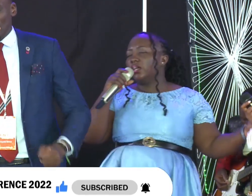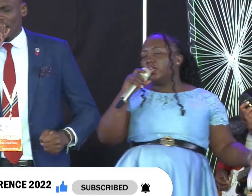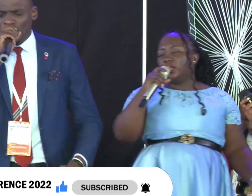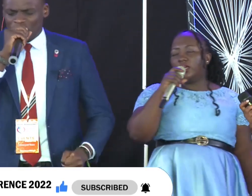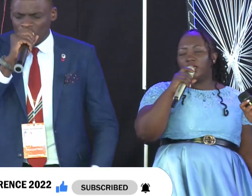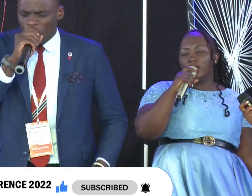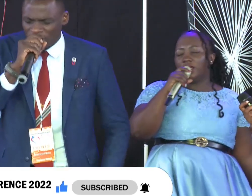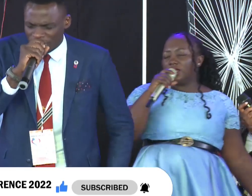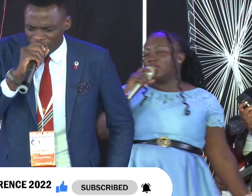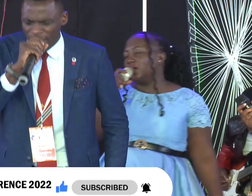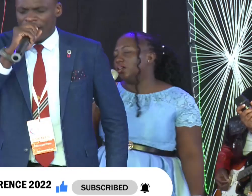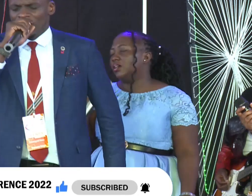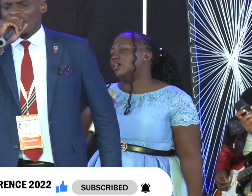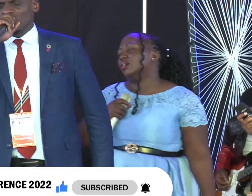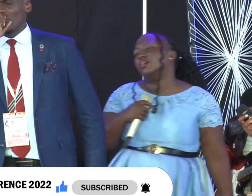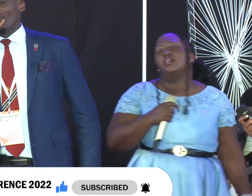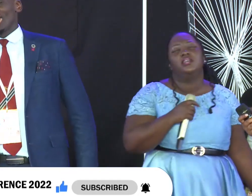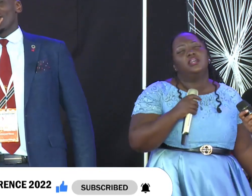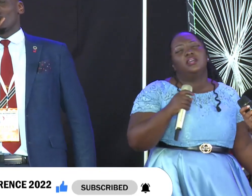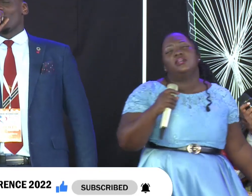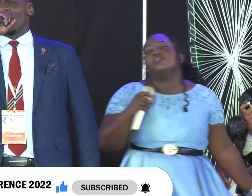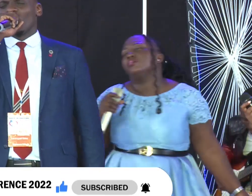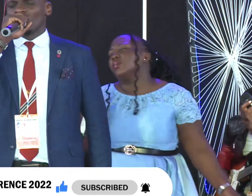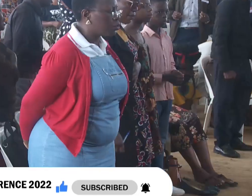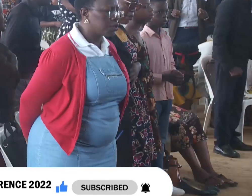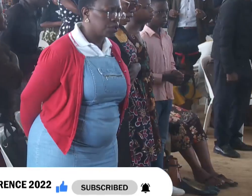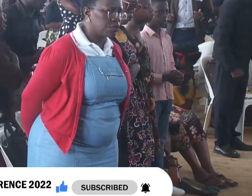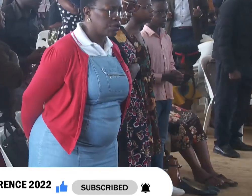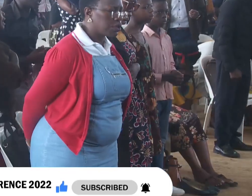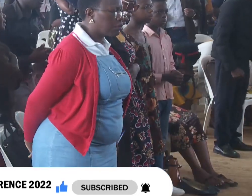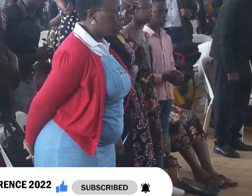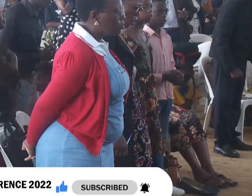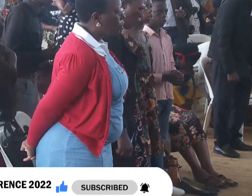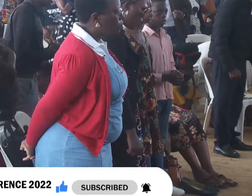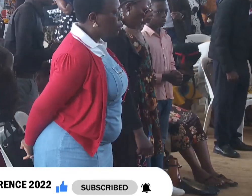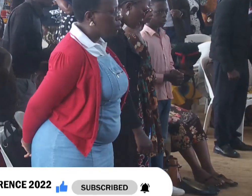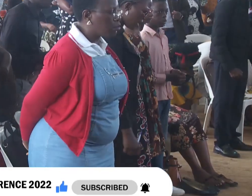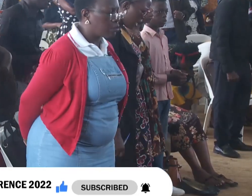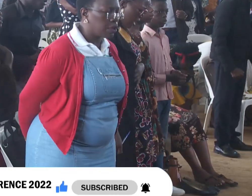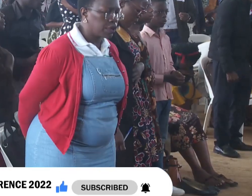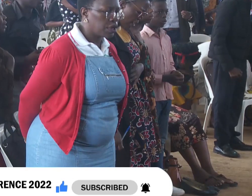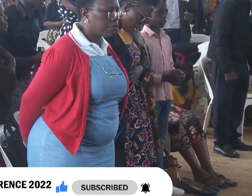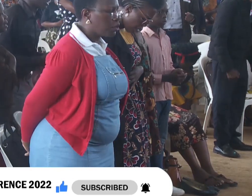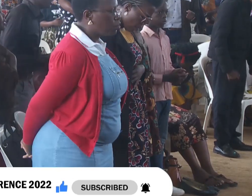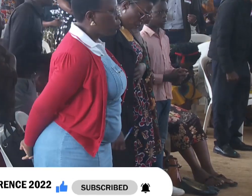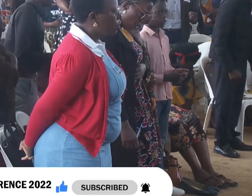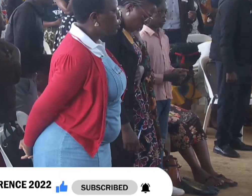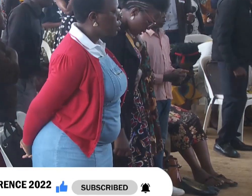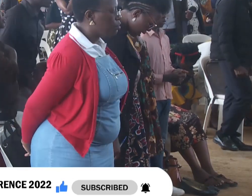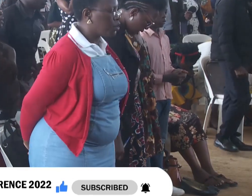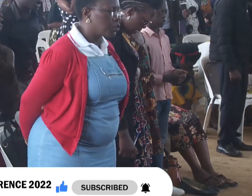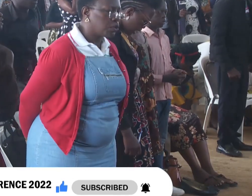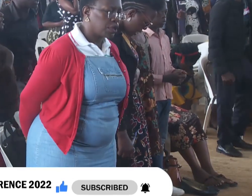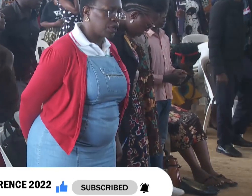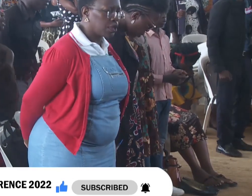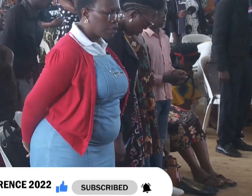nyamba nsabe nga bwe kikwanidde yesu kyava yagera olugero olwo n'agamba lwaki kikwanidde